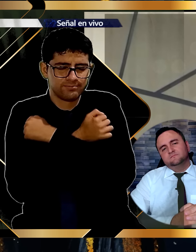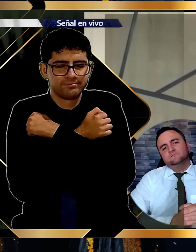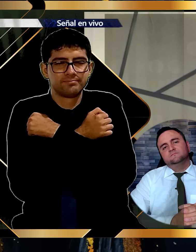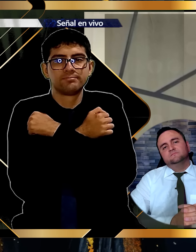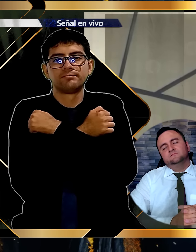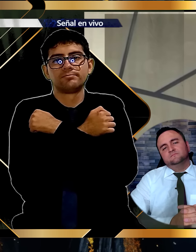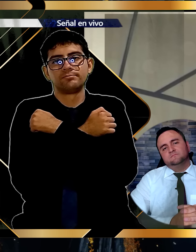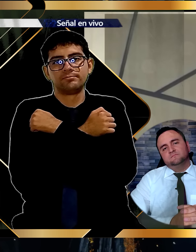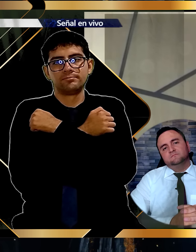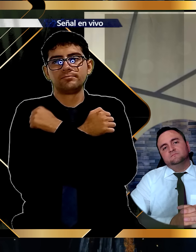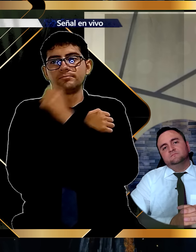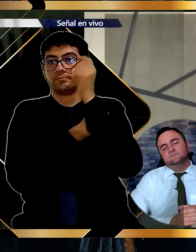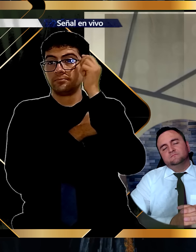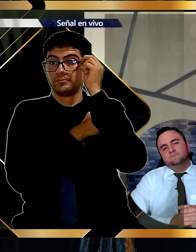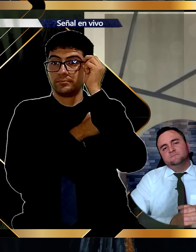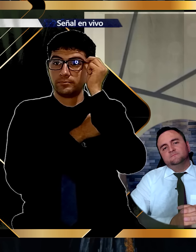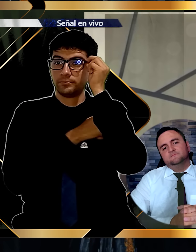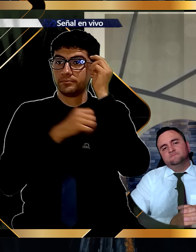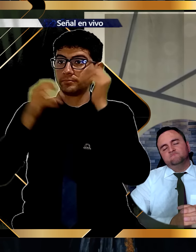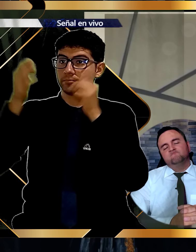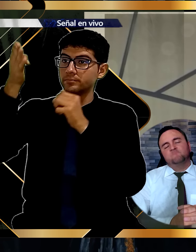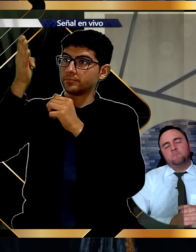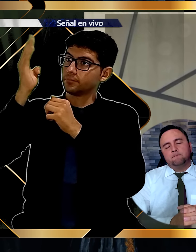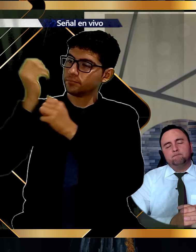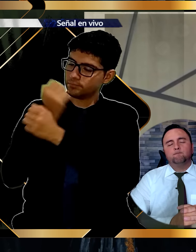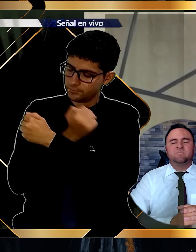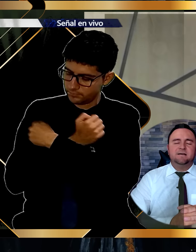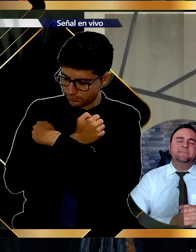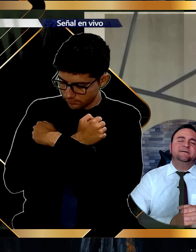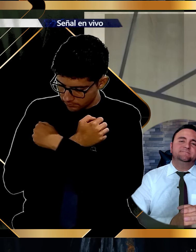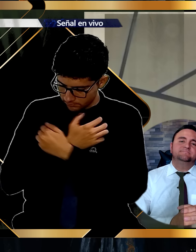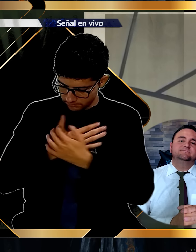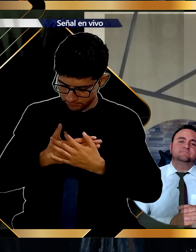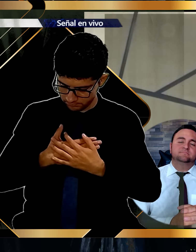Dios no es eso. No le tengas miedo a la tribulación.